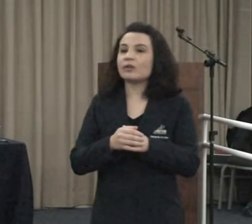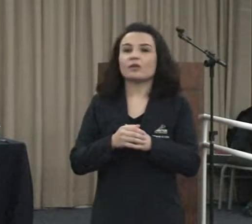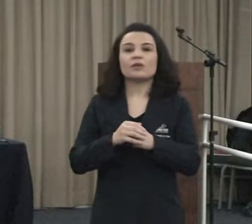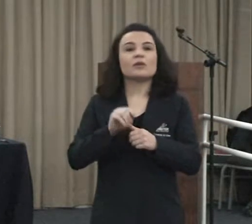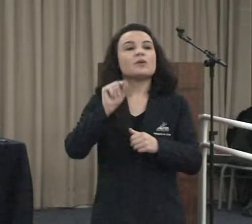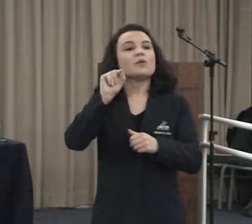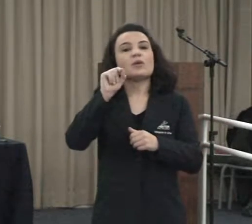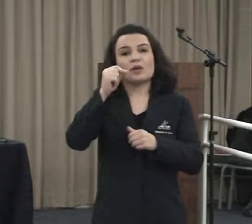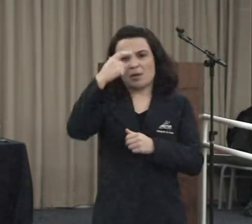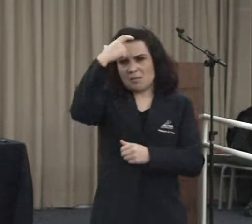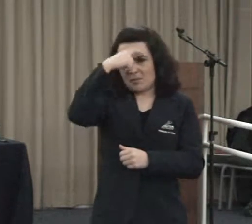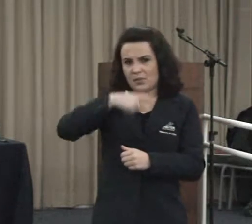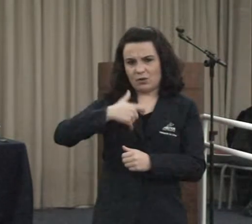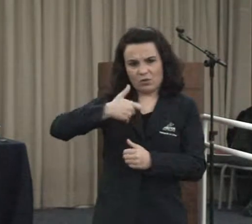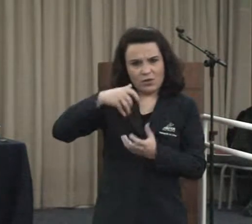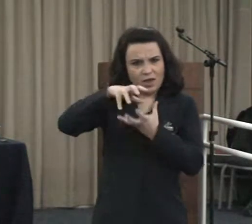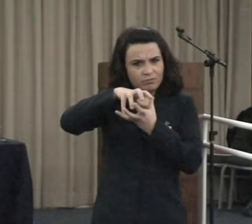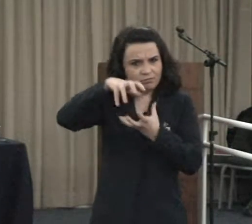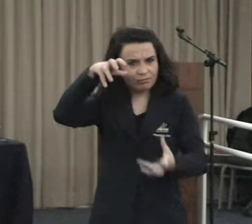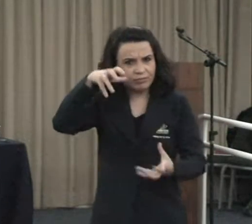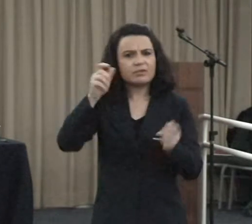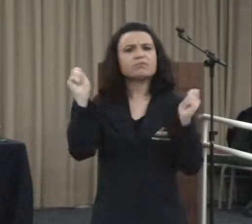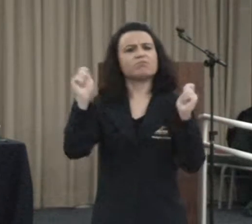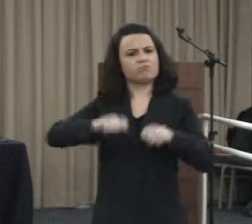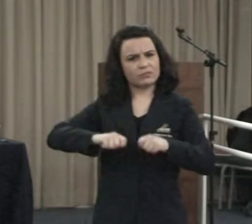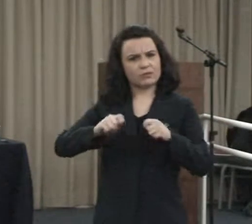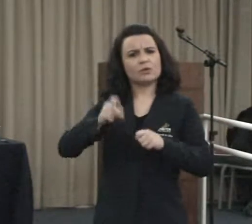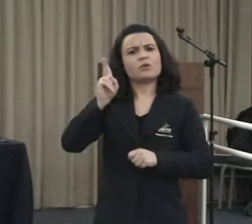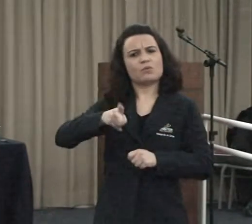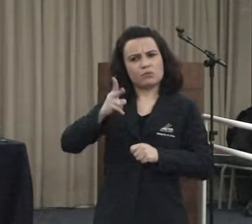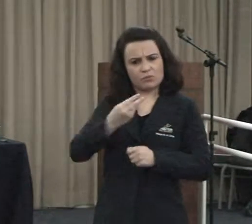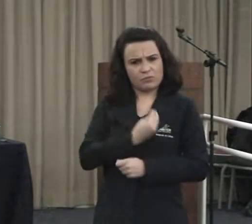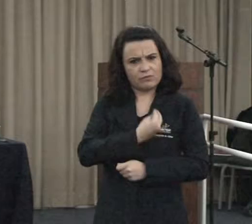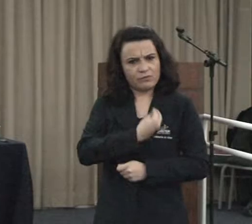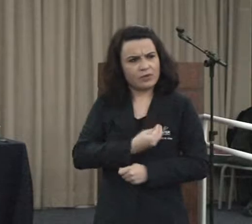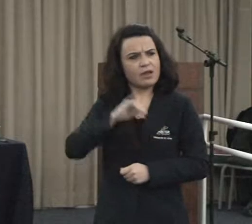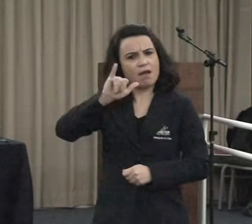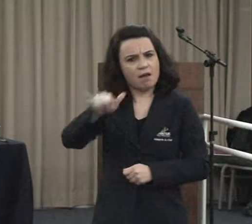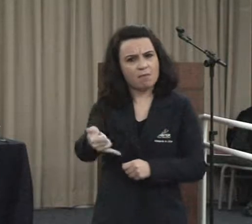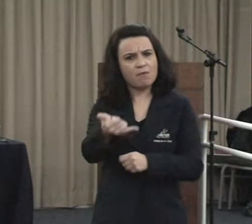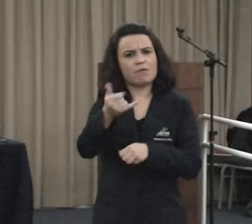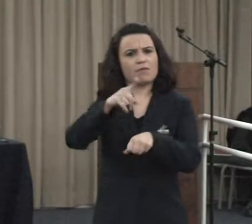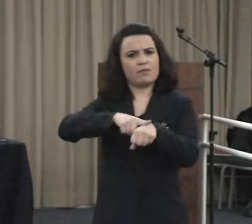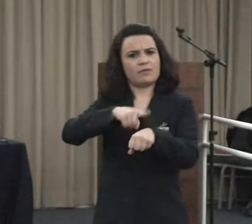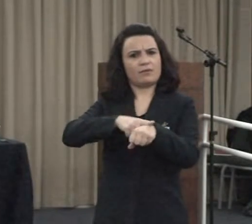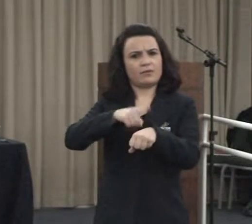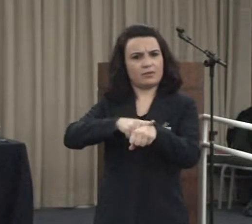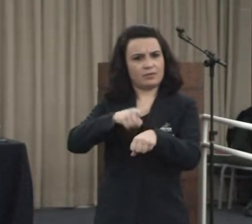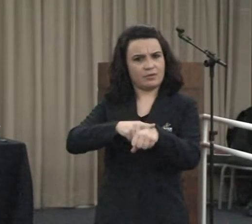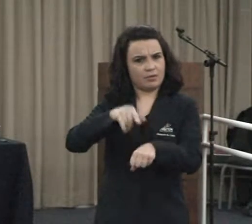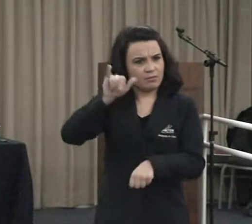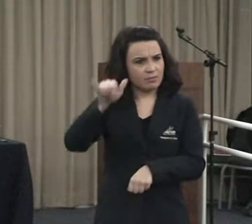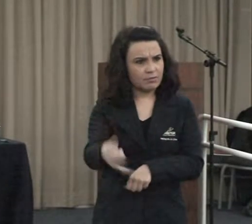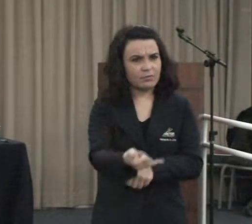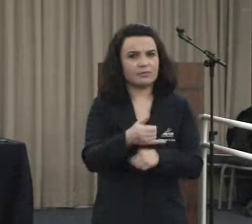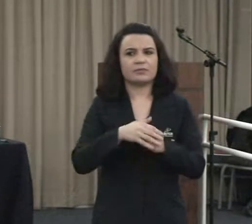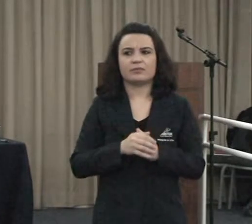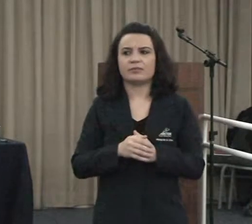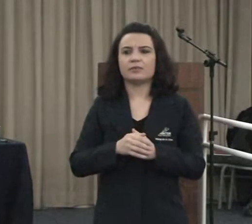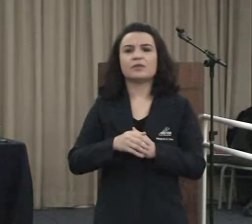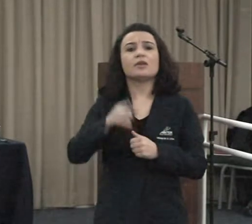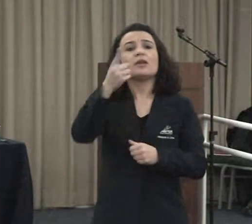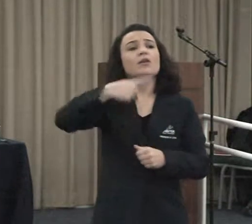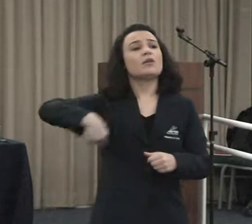meus sorrisos. A vida é feita para gastar. A vida. E o quanto nós gastamos nossa